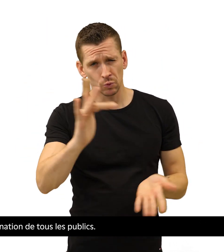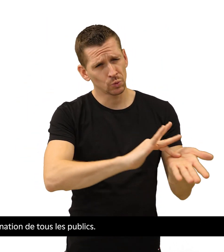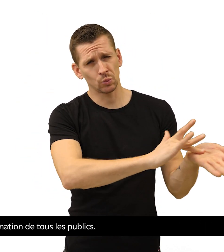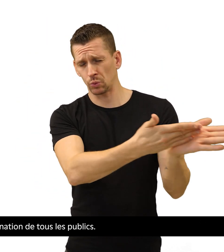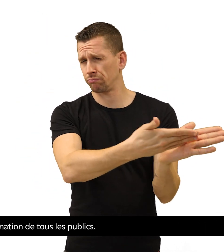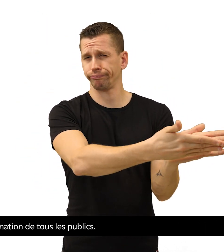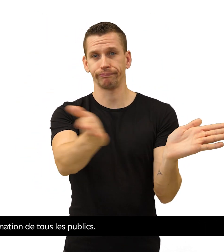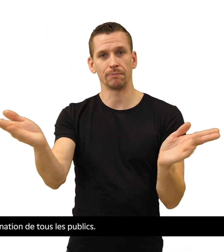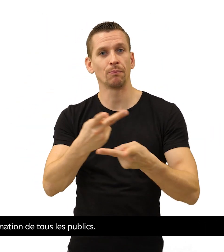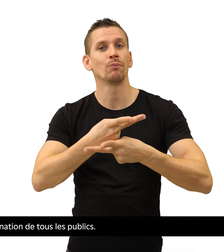publics.